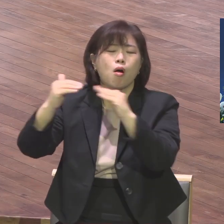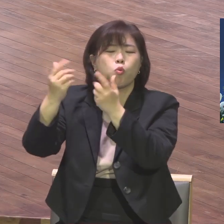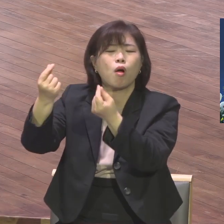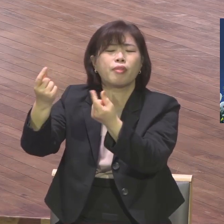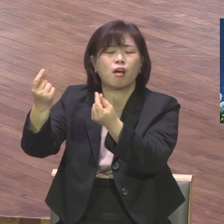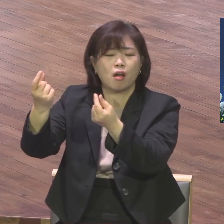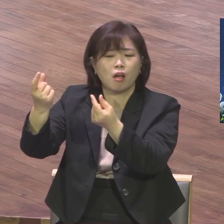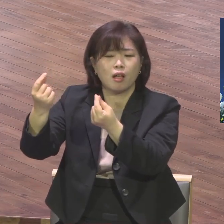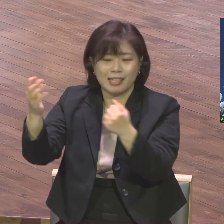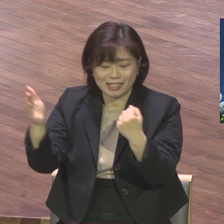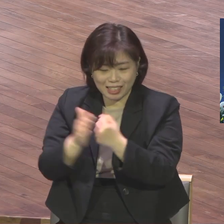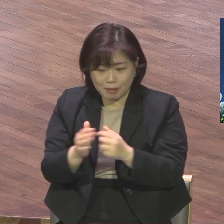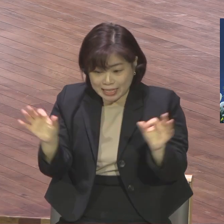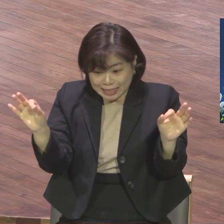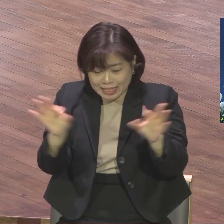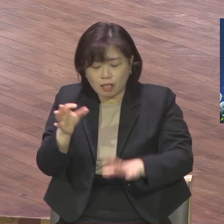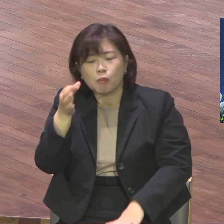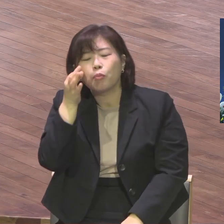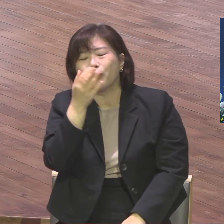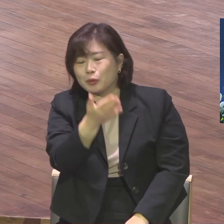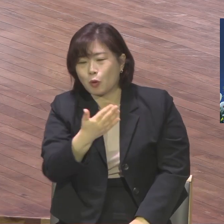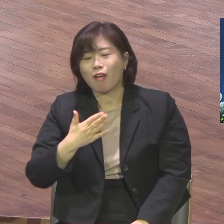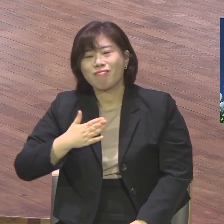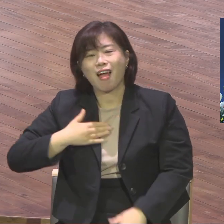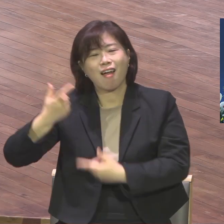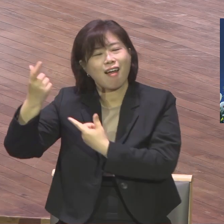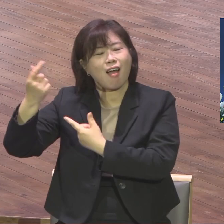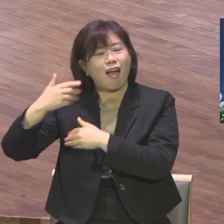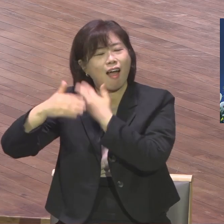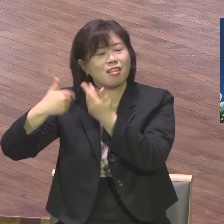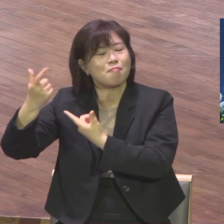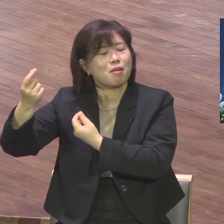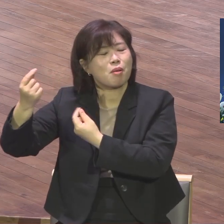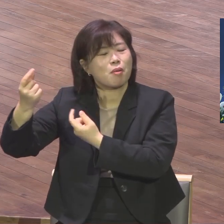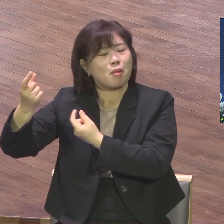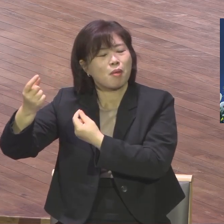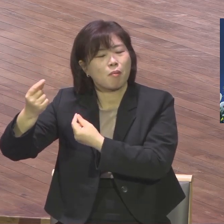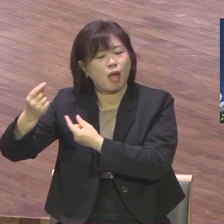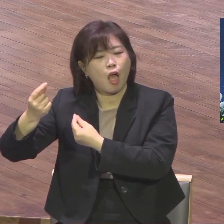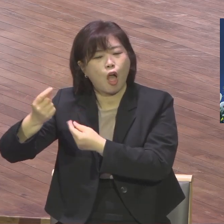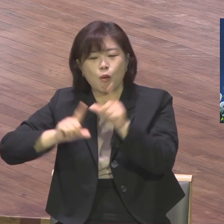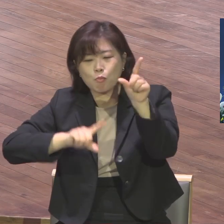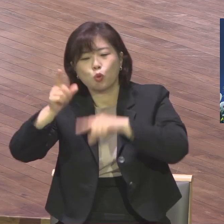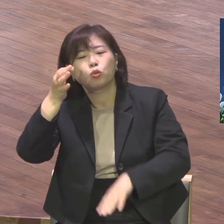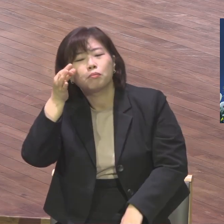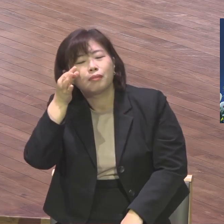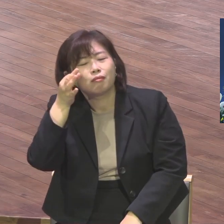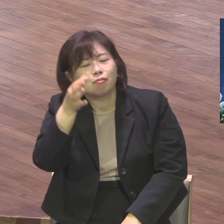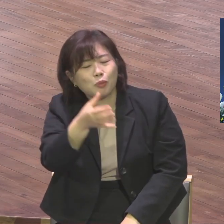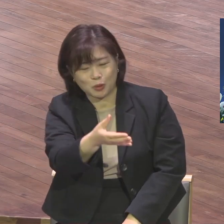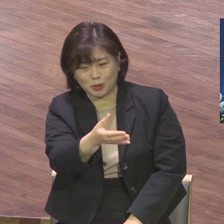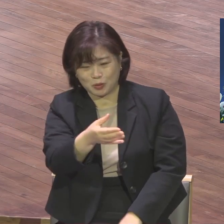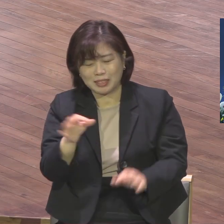변화산에서 병되셔서 예수님의 신성을 보여주신 것이다.